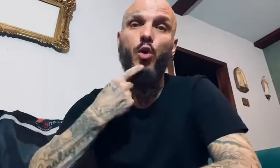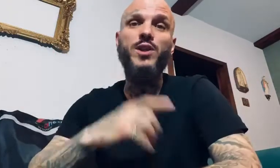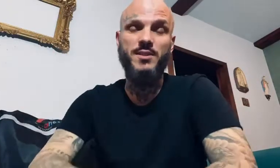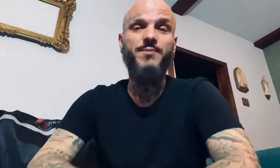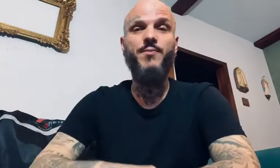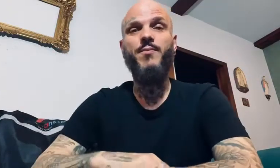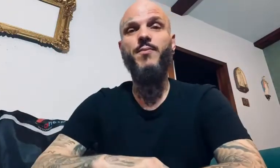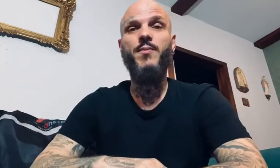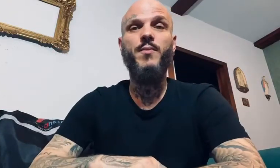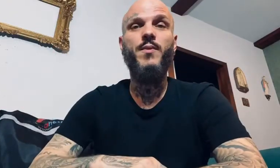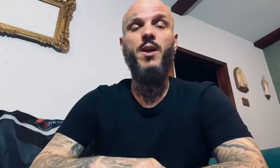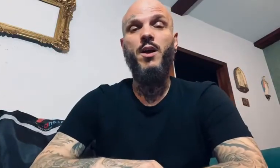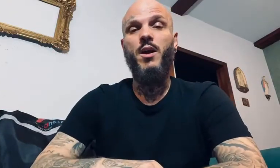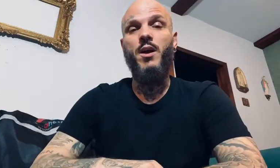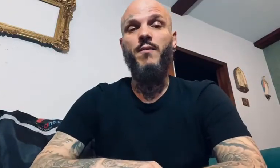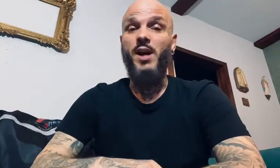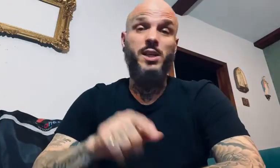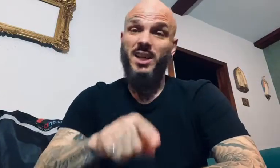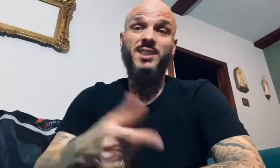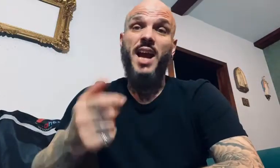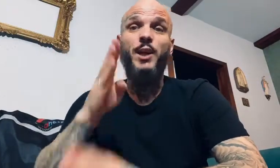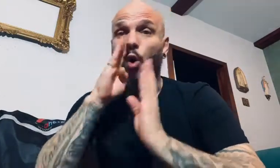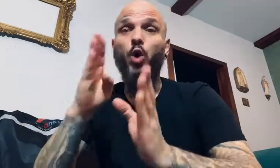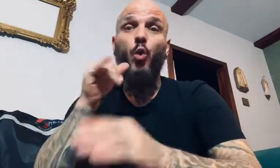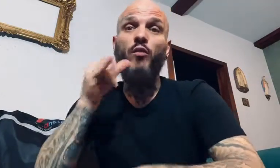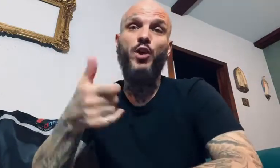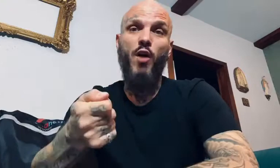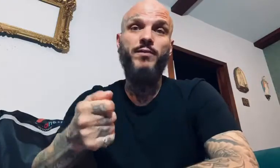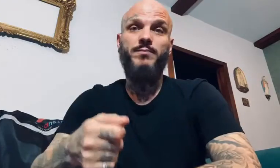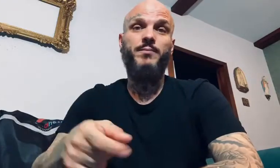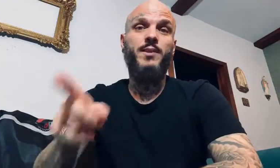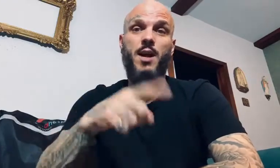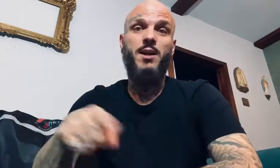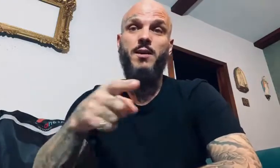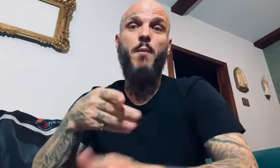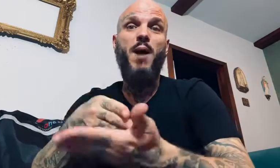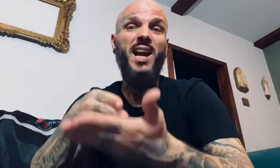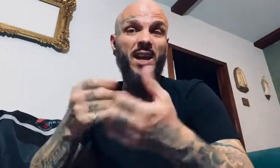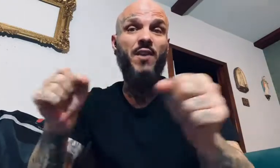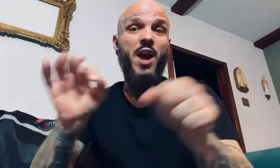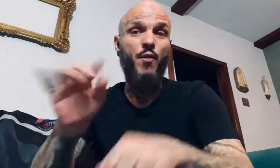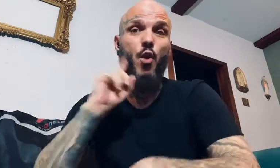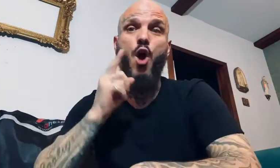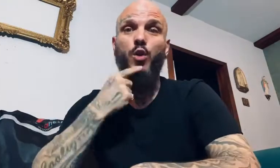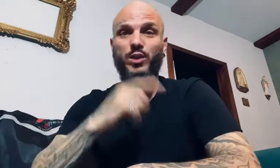gehörlos, weil das ist ein Notrufknopf, barrierefrei für Gehörlose.